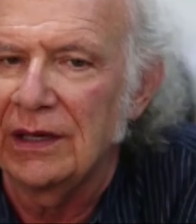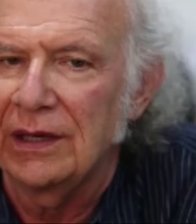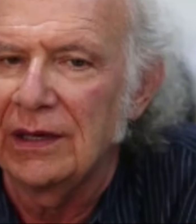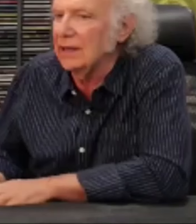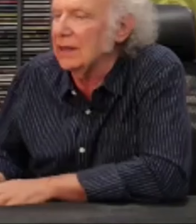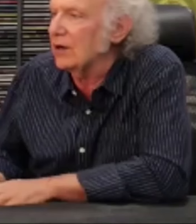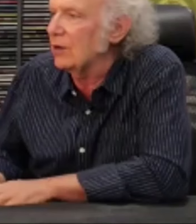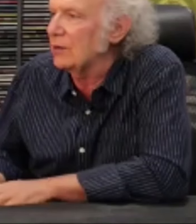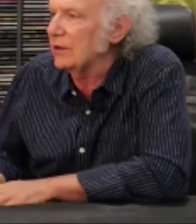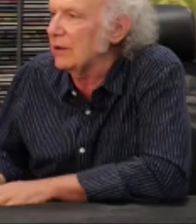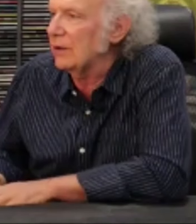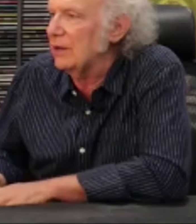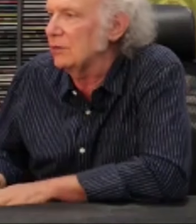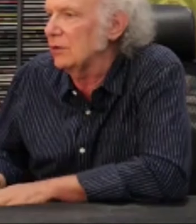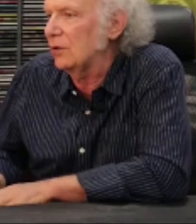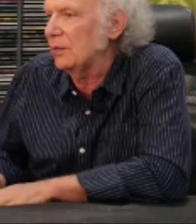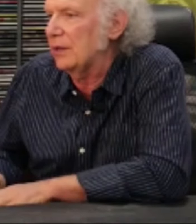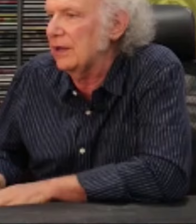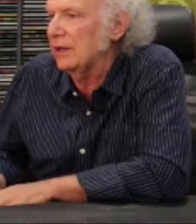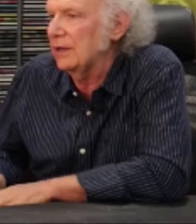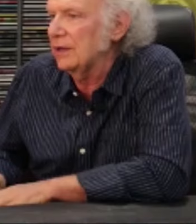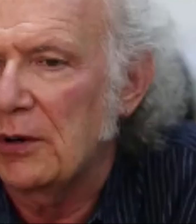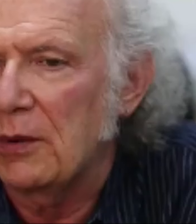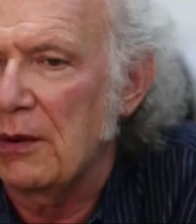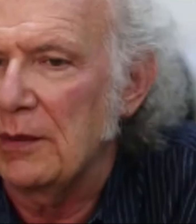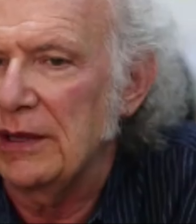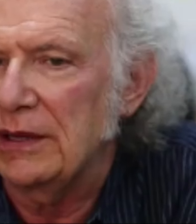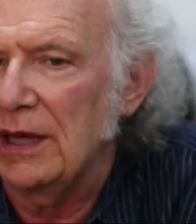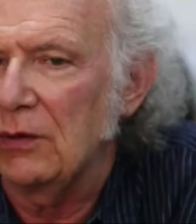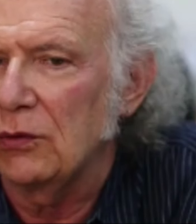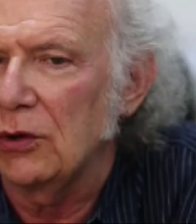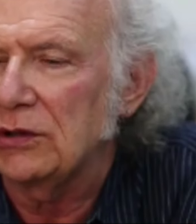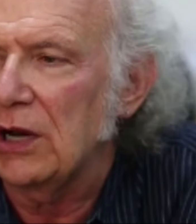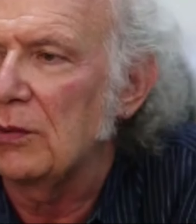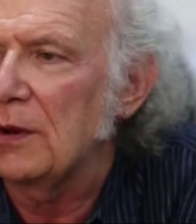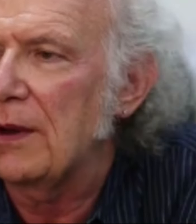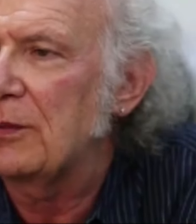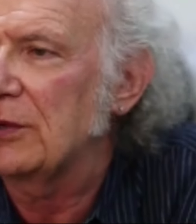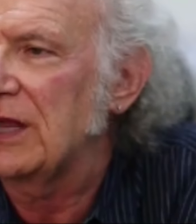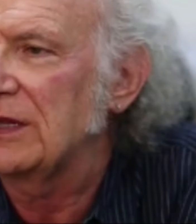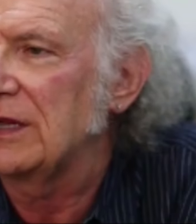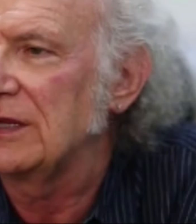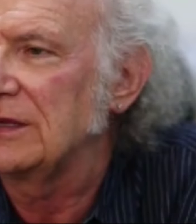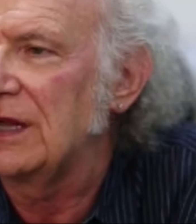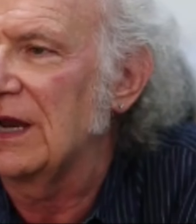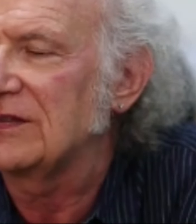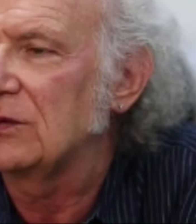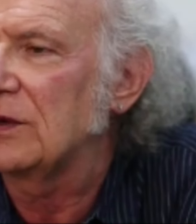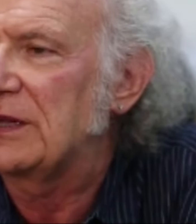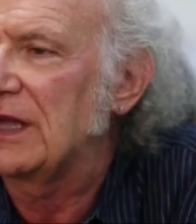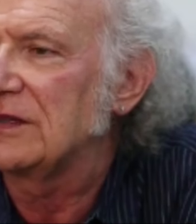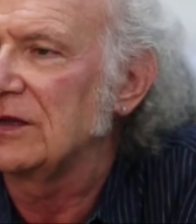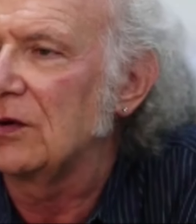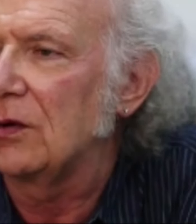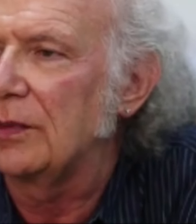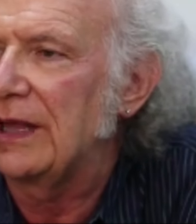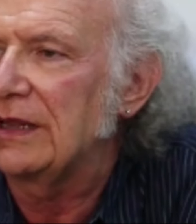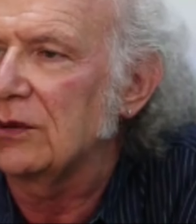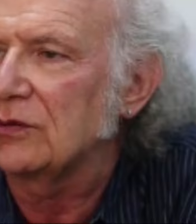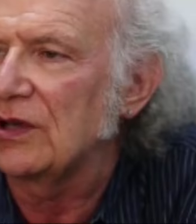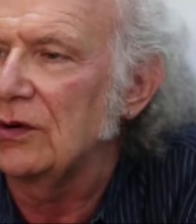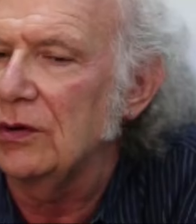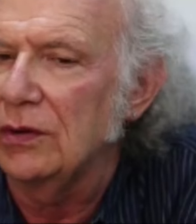hijo de Carlos Valverde Barberí, uno de los hombres, probablemente uno de los tres hombres más importantes de la segunda mitad del